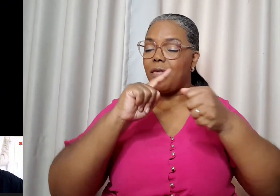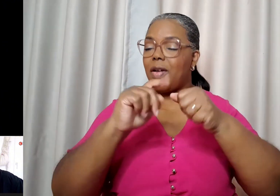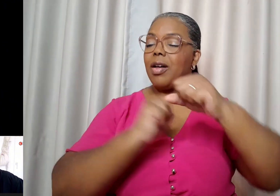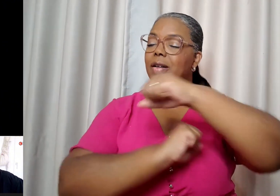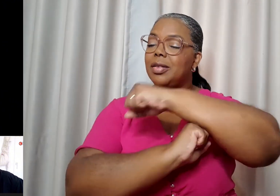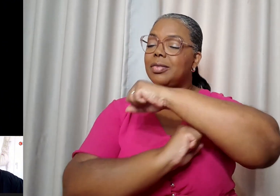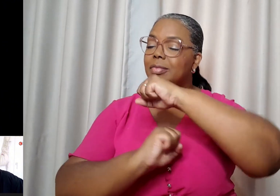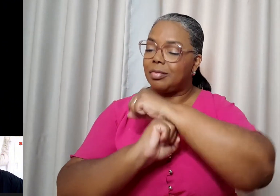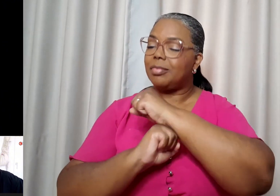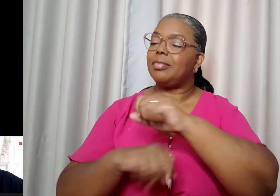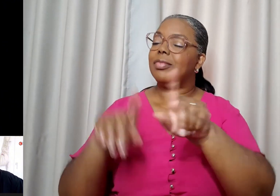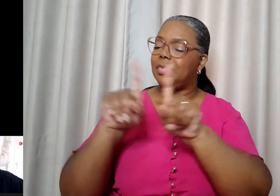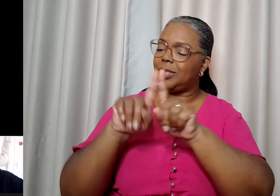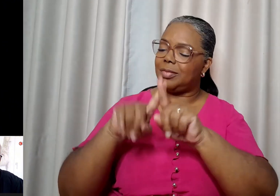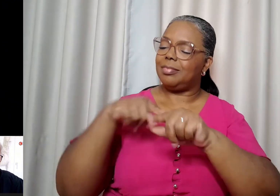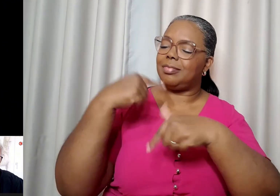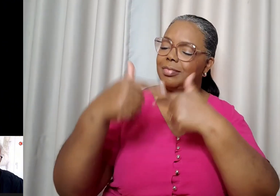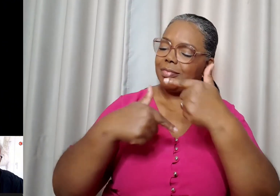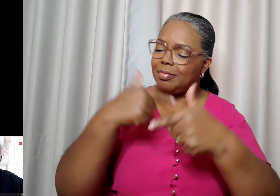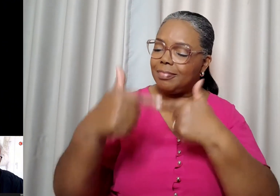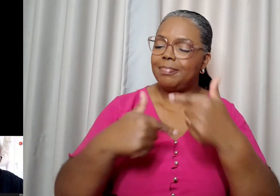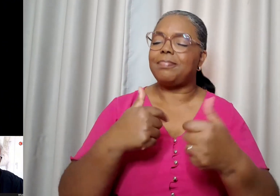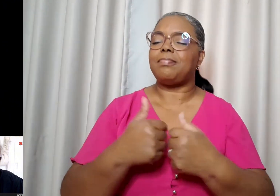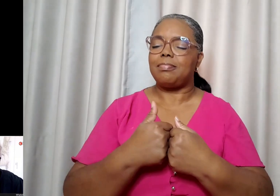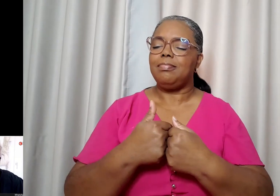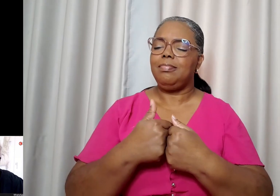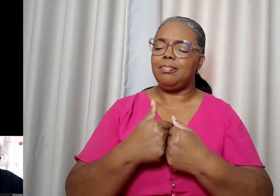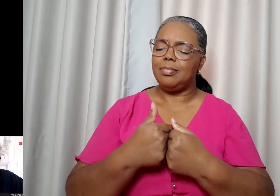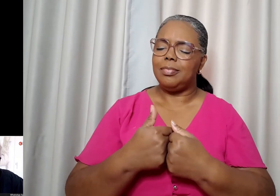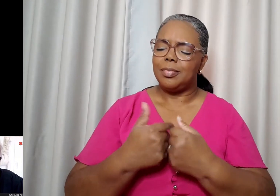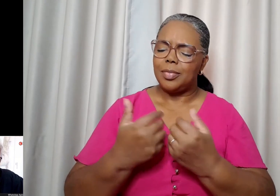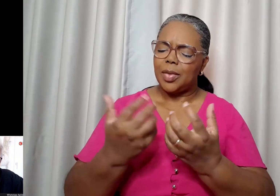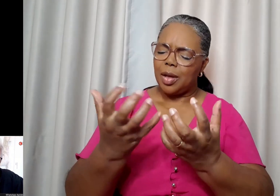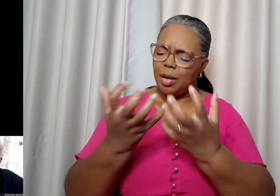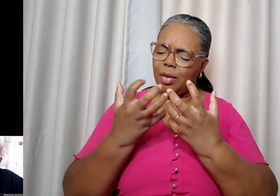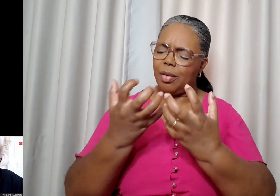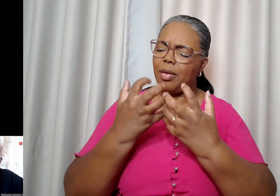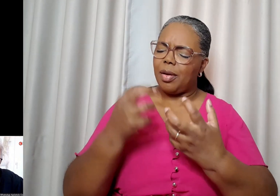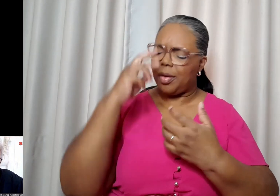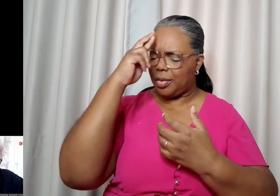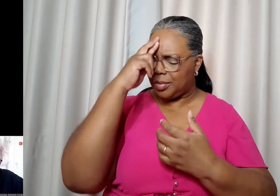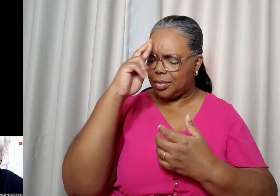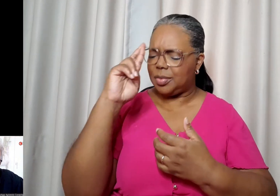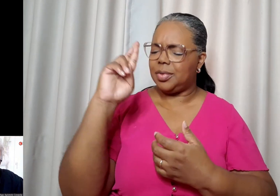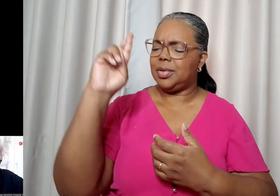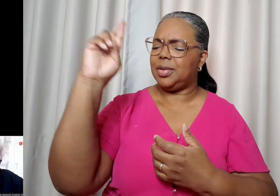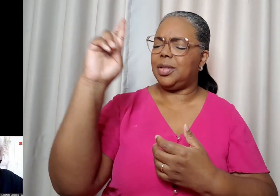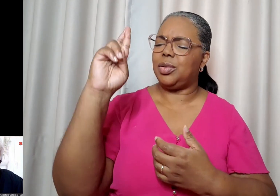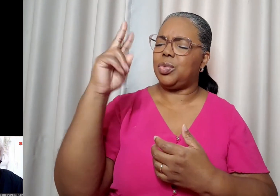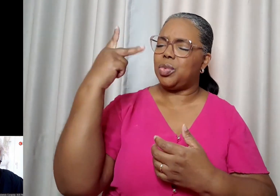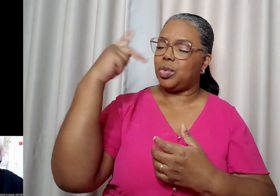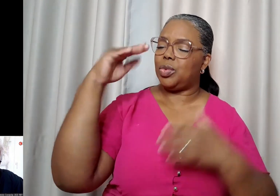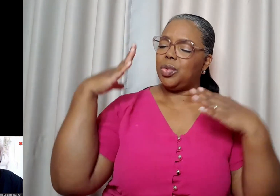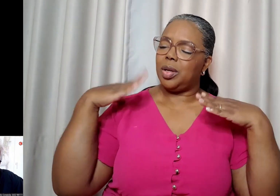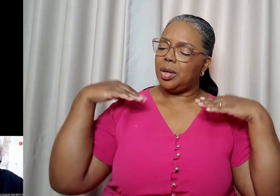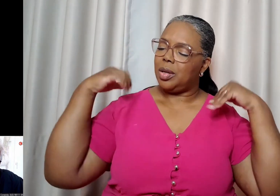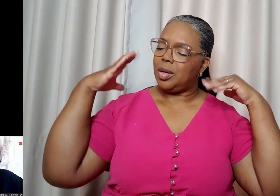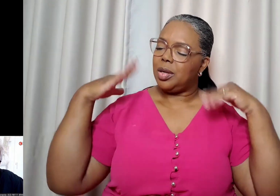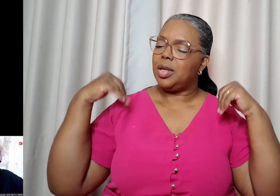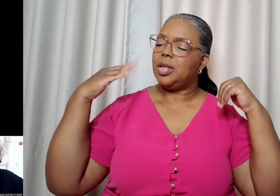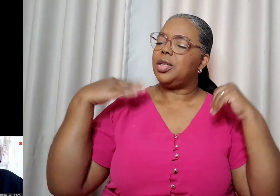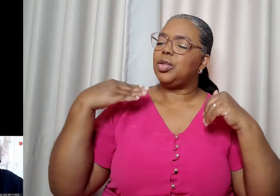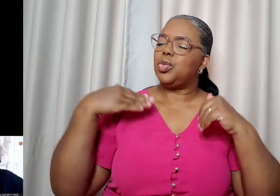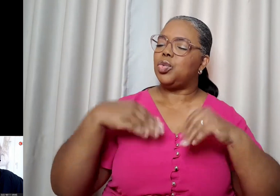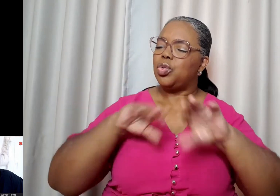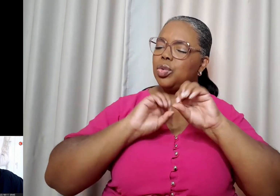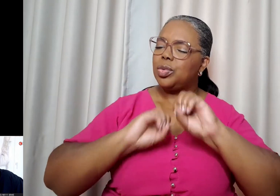trabalhava. Eu quero, Senhor, que os teus anjos ministradores vão